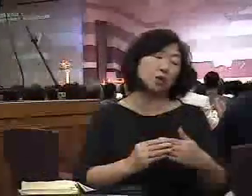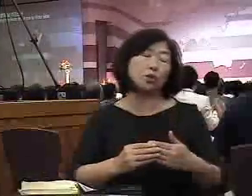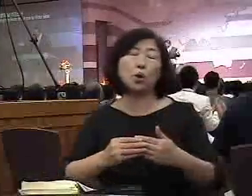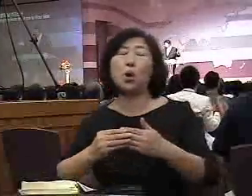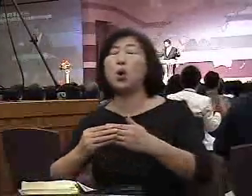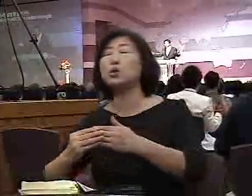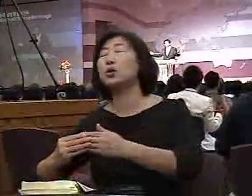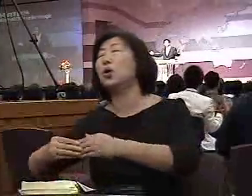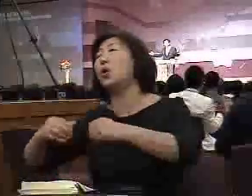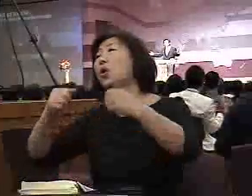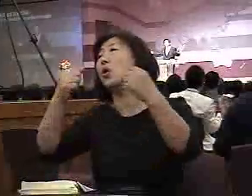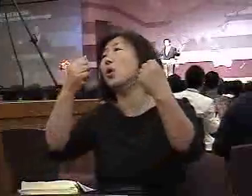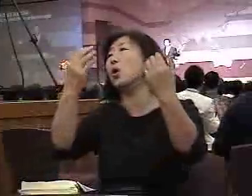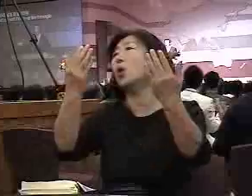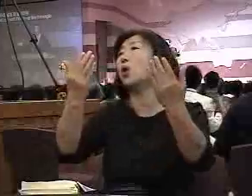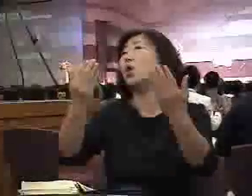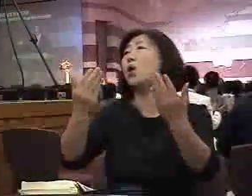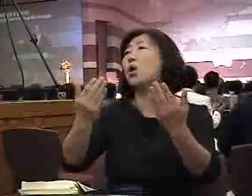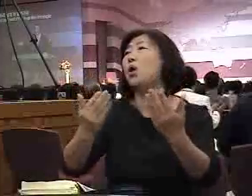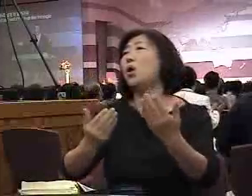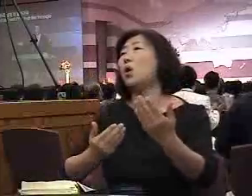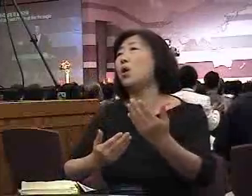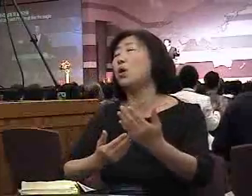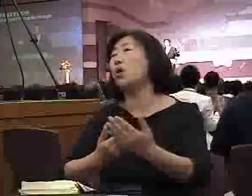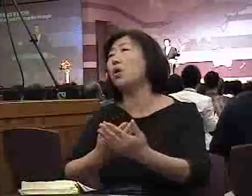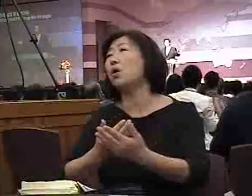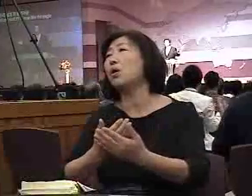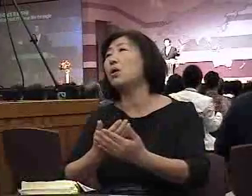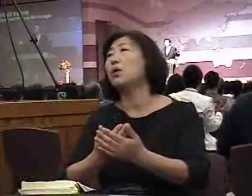나를 비소서.